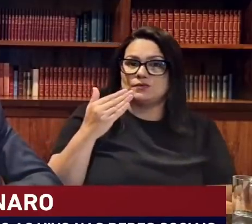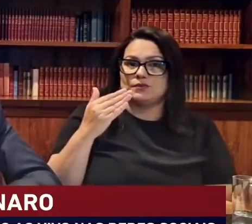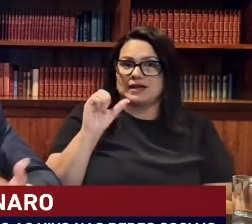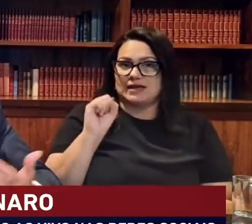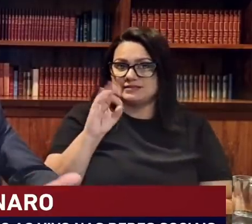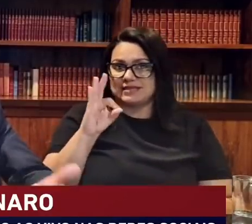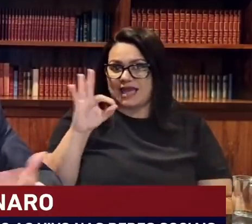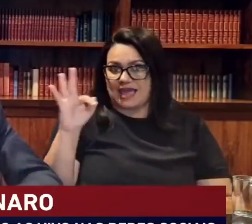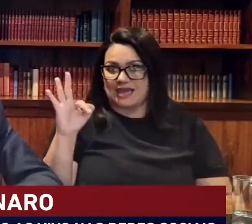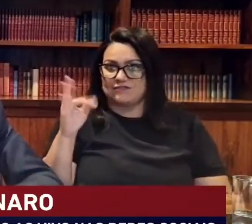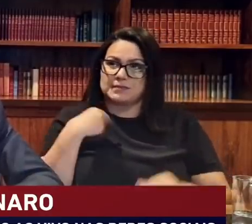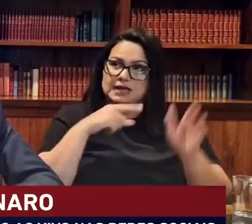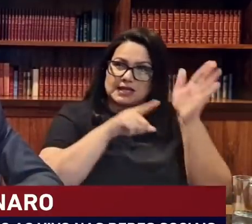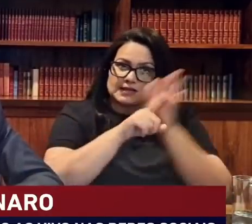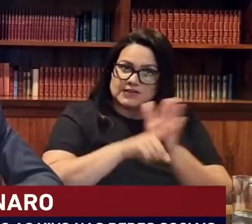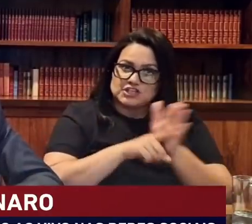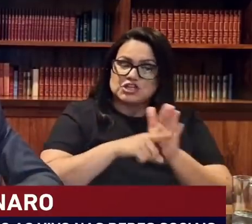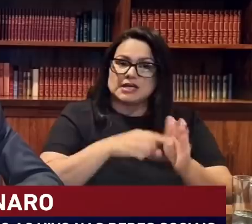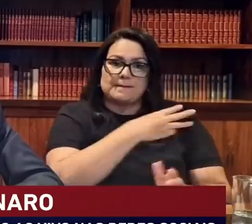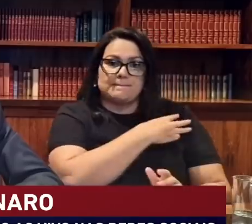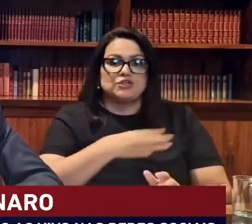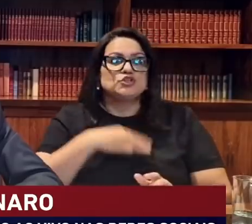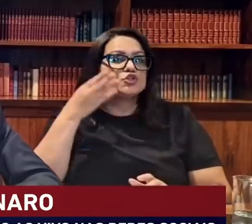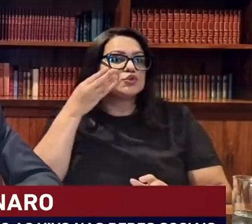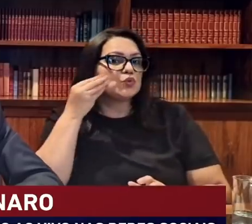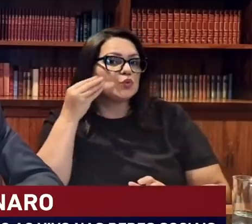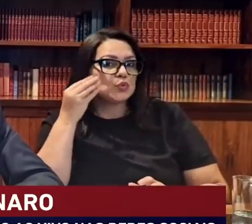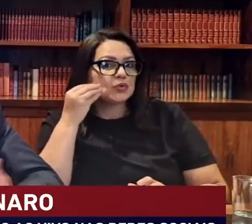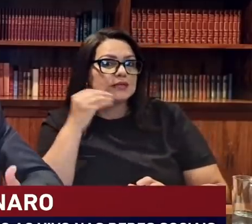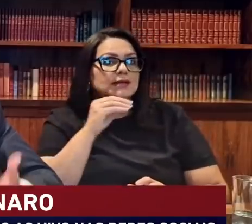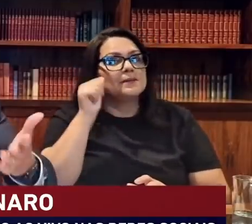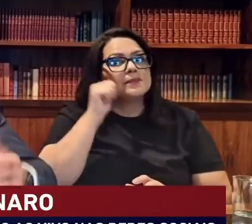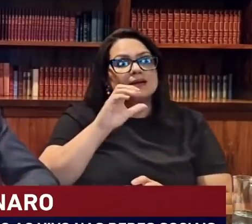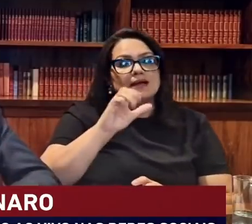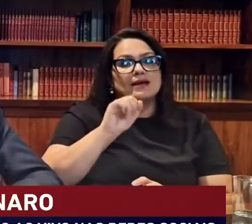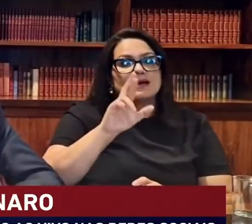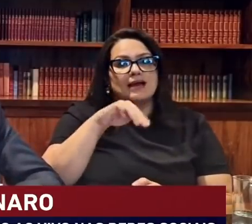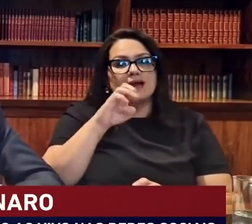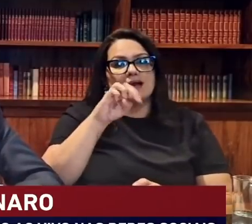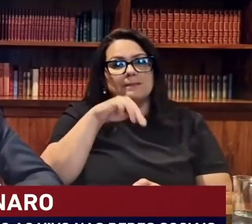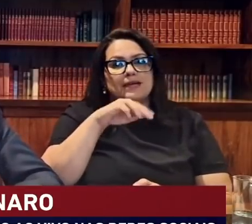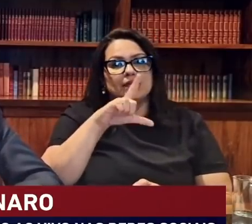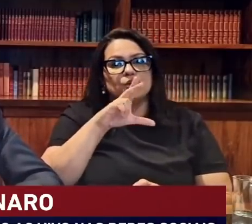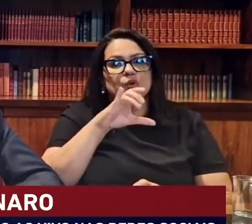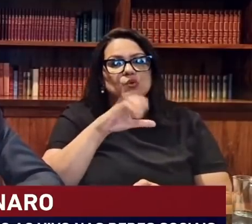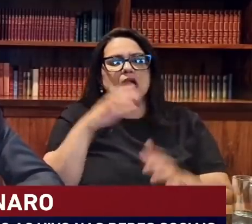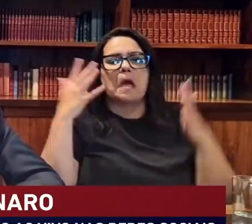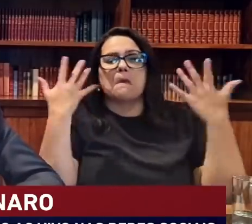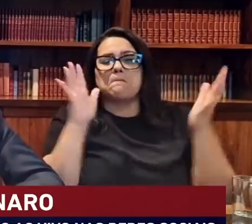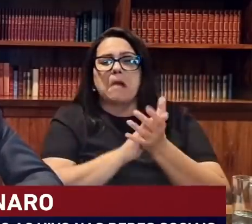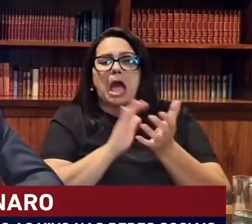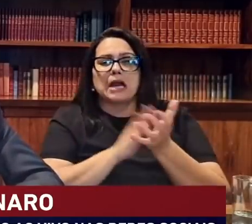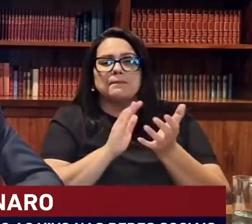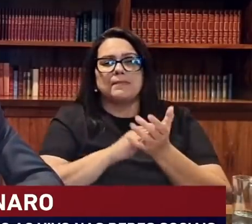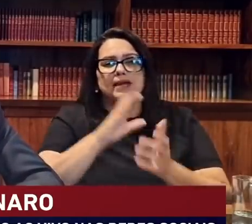né? Ou seja, para investigar essa questão. E a Carmelúcia, a senhora Carmelúcia, acaba de autorizar. Parabéns à Carmelúcia, estou muito feliz.